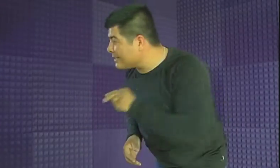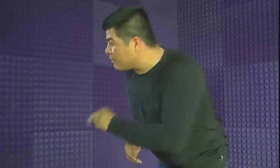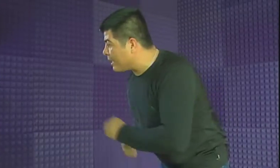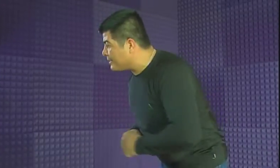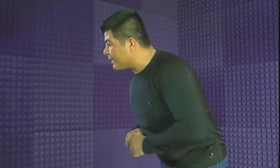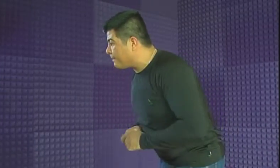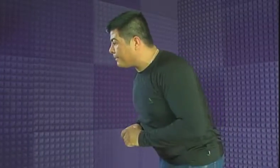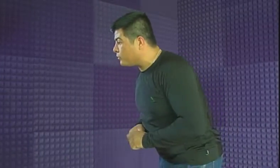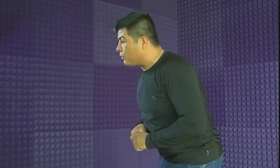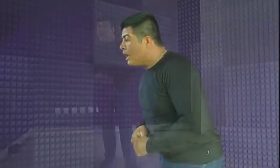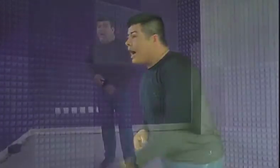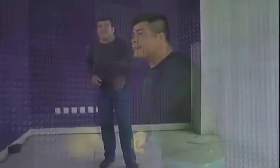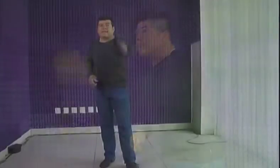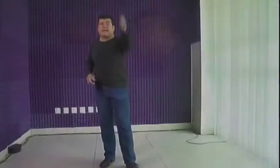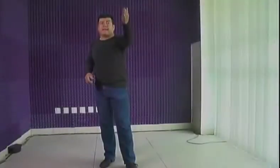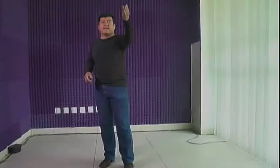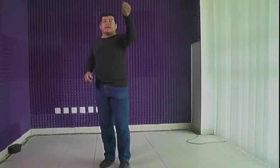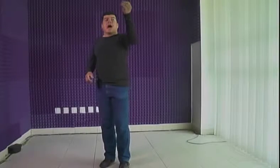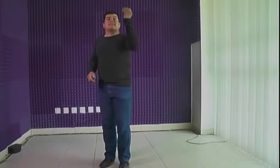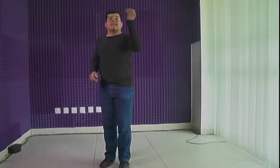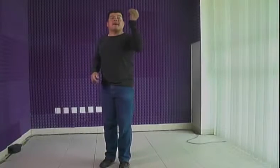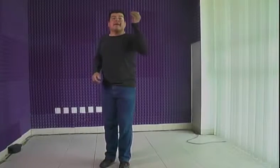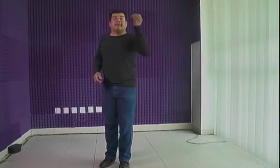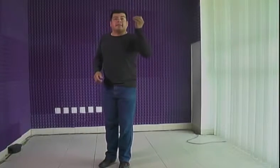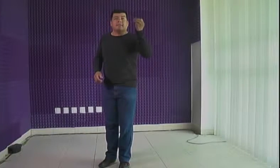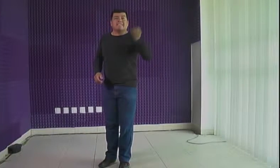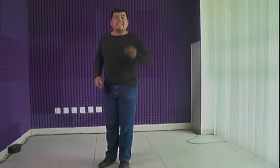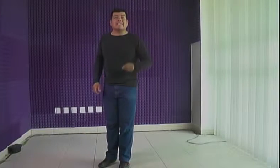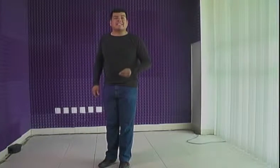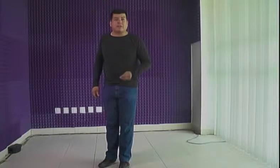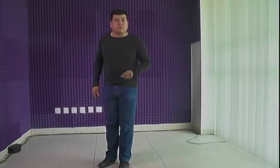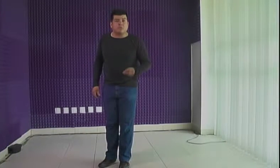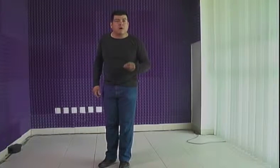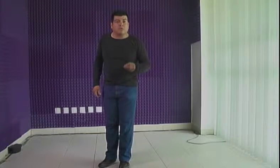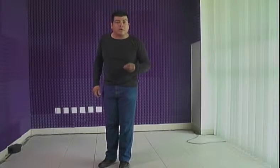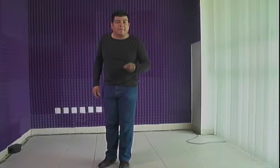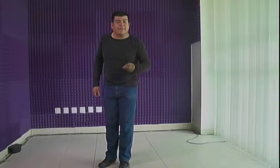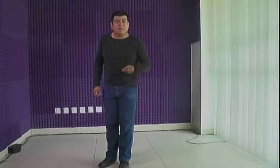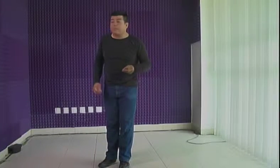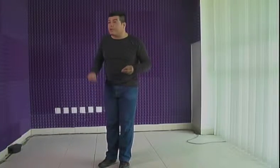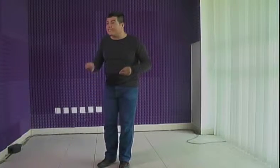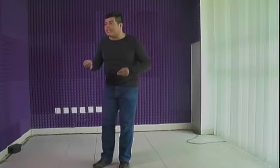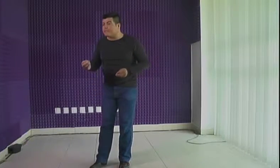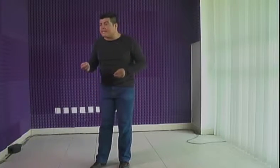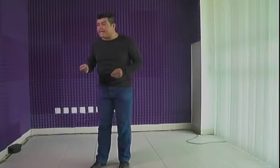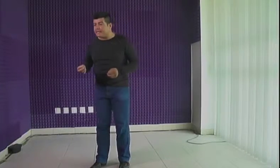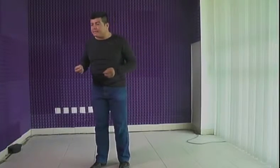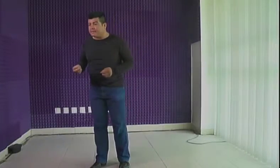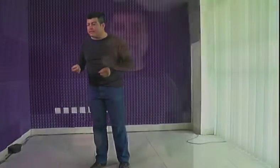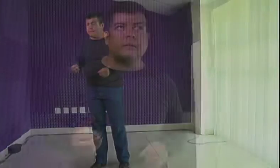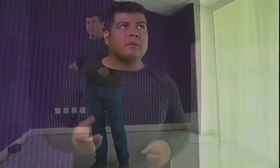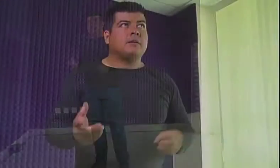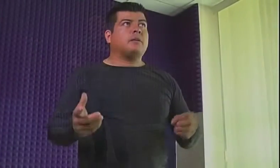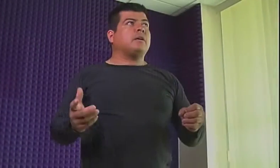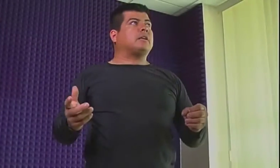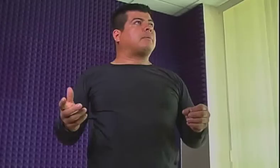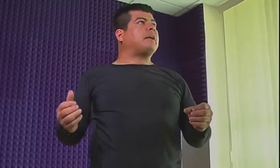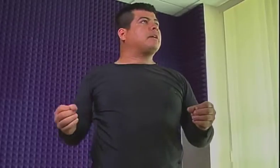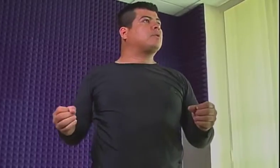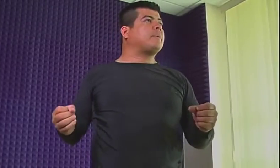a ese campamento. ¡Artaban! ¡Artaban! ¡Tienes que continuar tu camino! ¡No puedes desmayar! Artaban levantó la vista